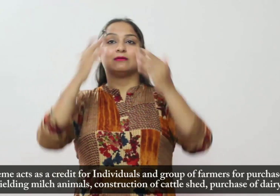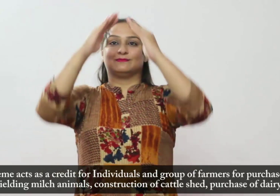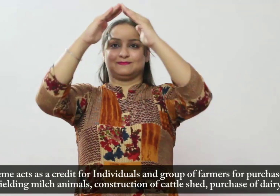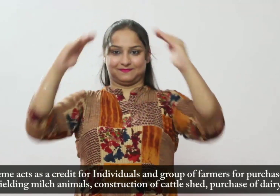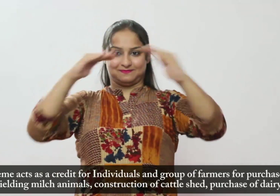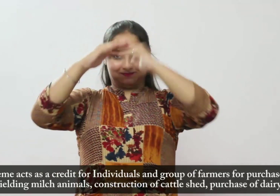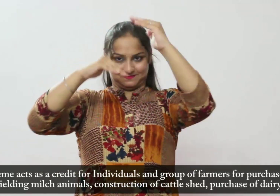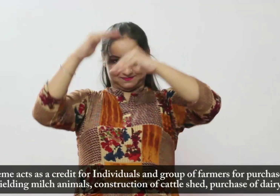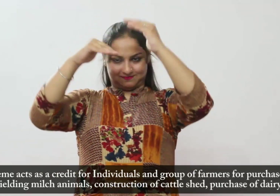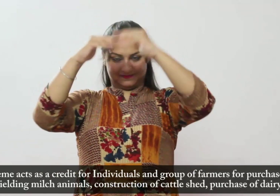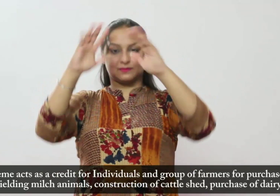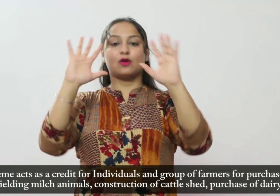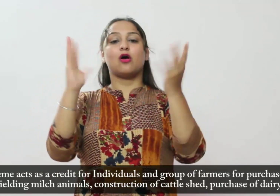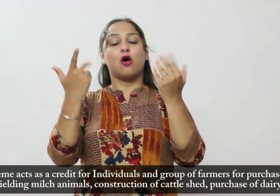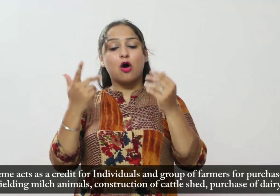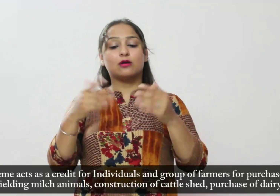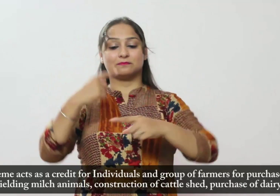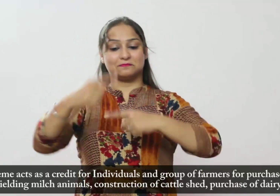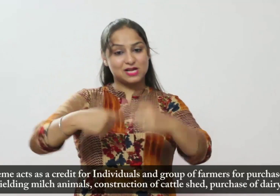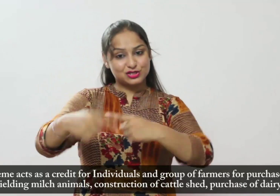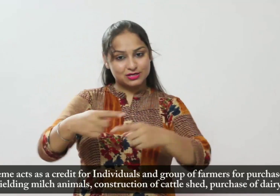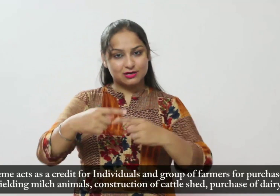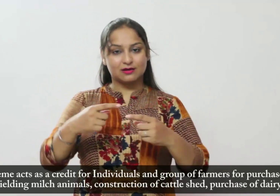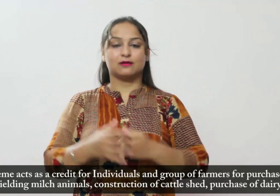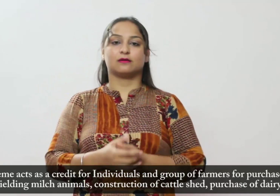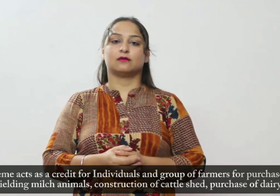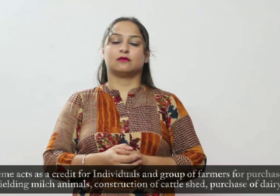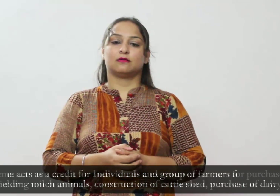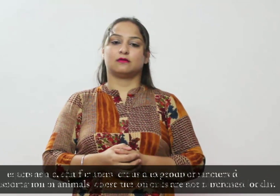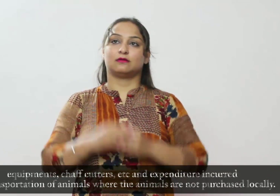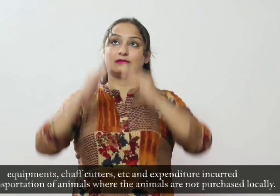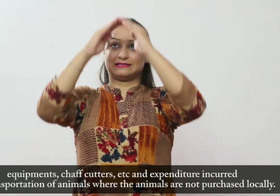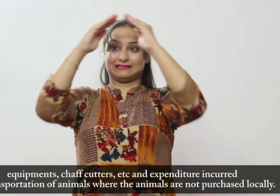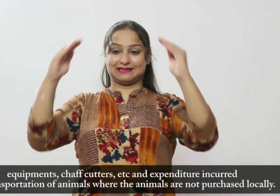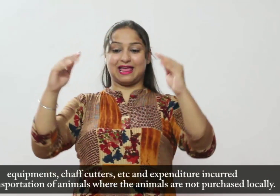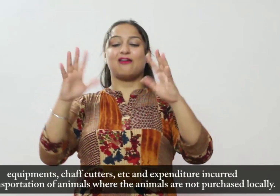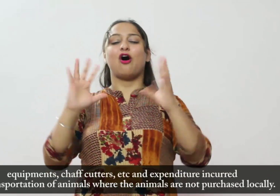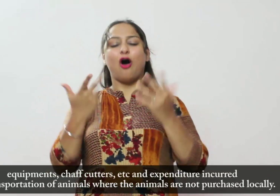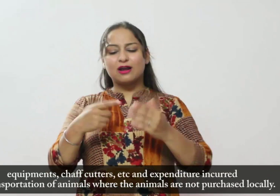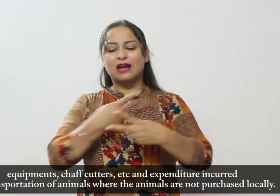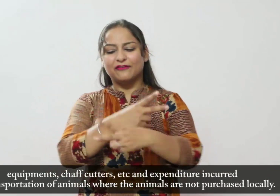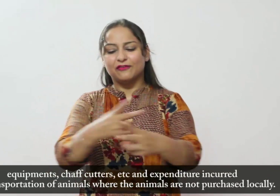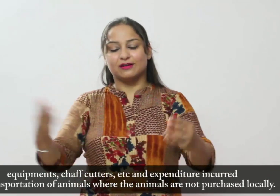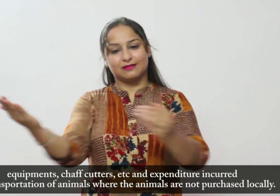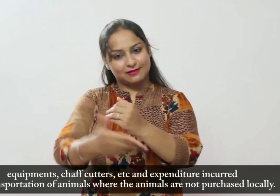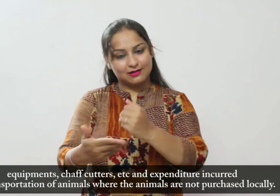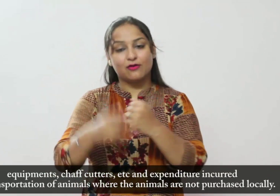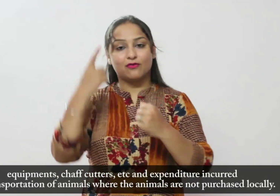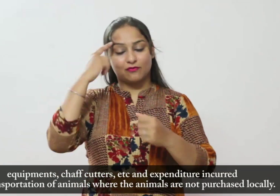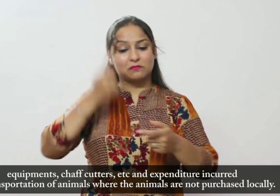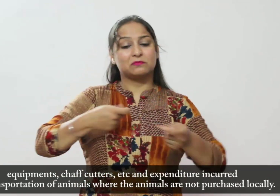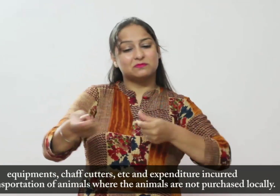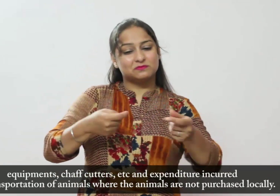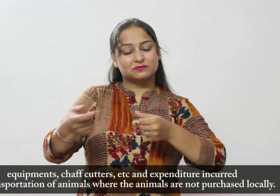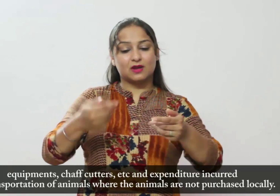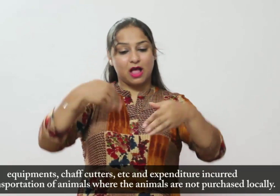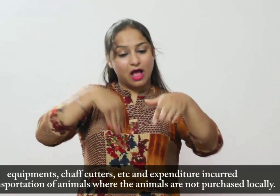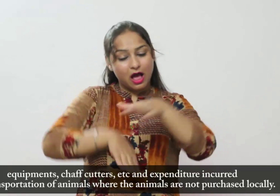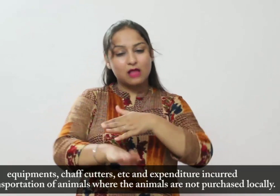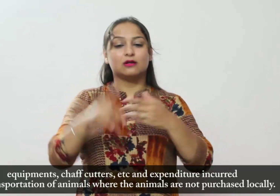दुधारू पशुओं की खरीद, पशु शेड का निर्माण, डेयरी की खरीद के लिए सेक्टर में उपकरण, कटर और पशुओं